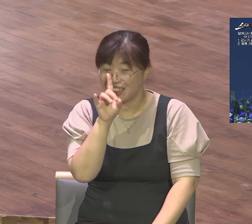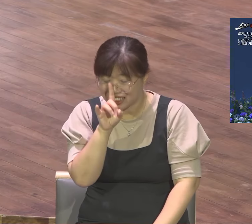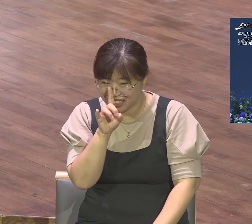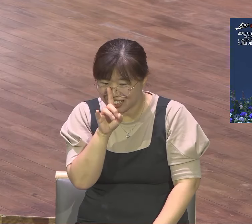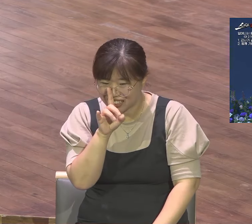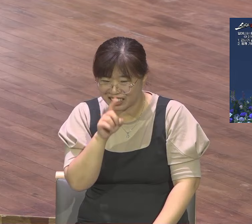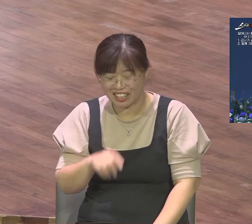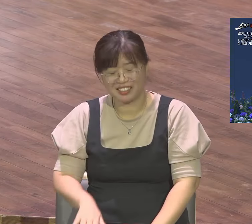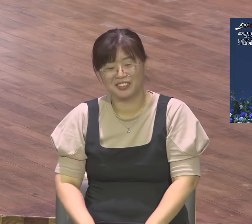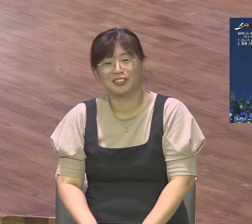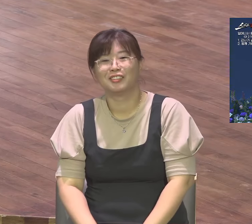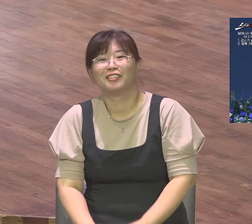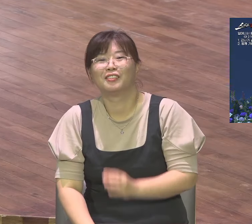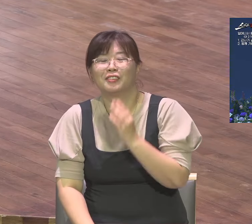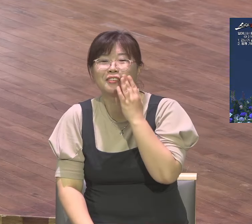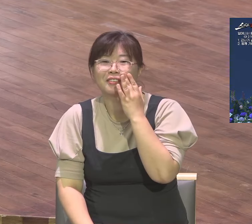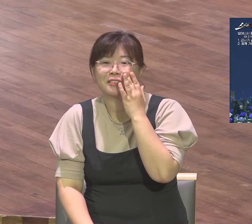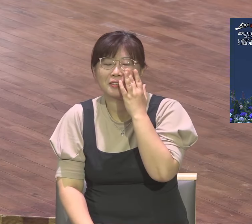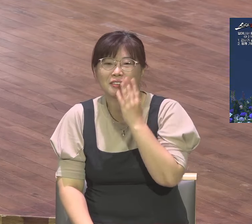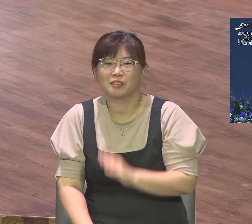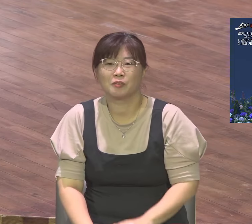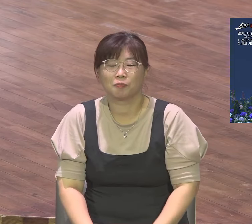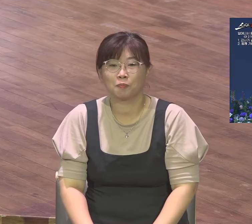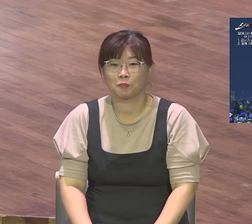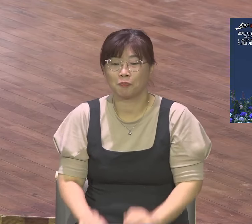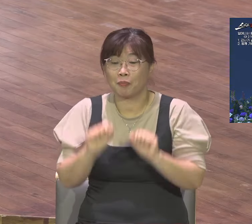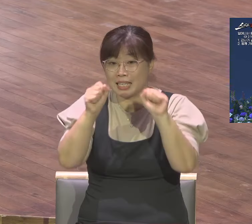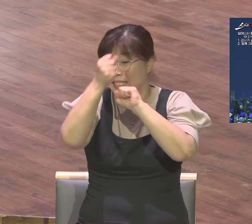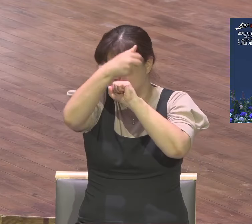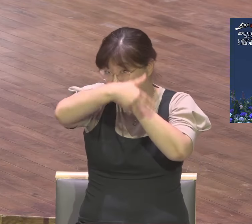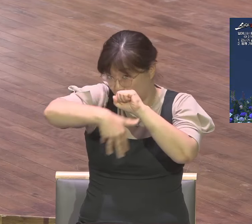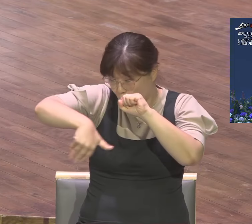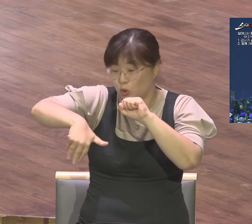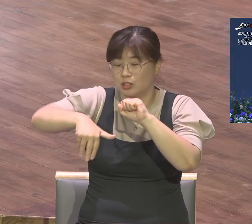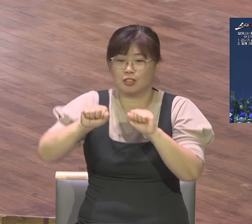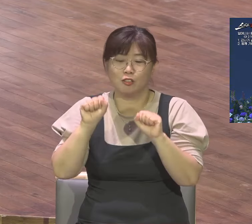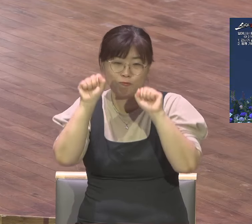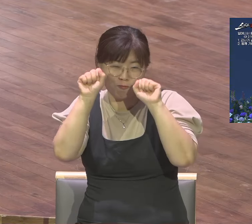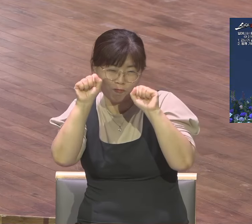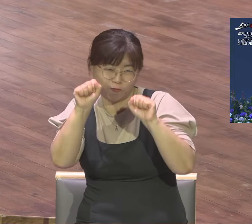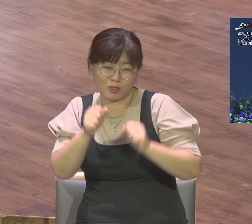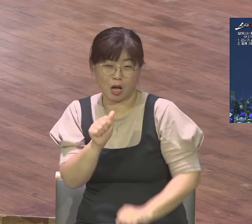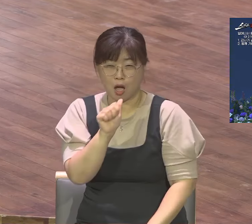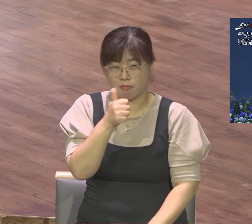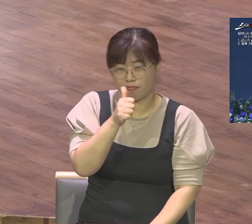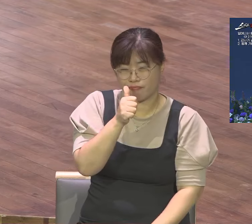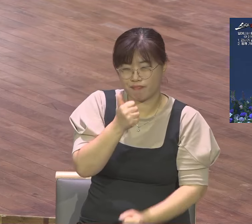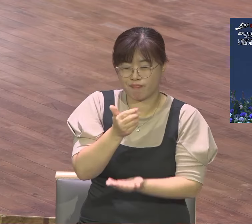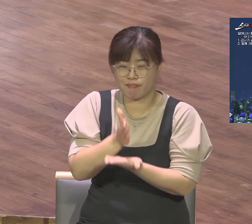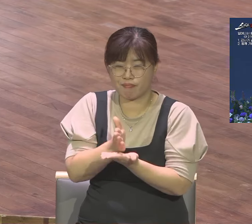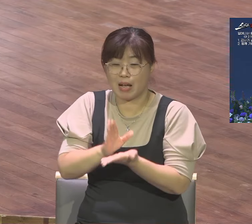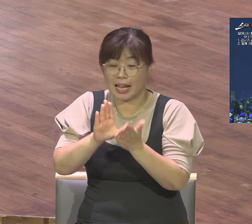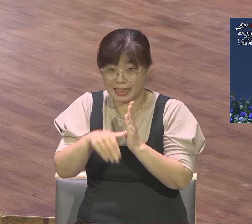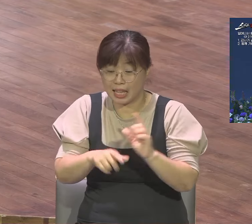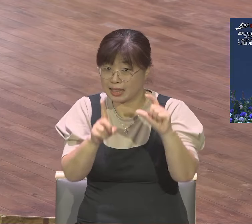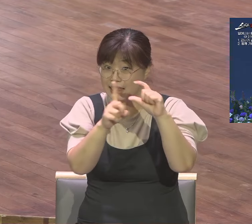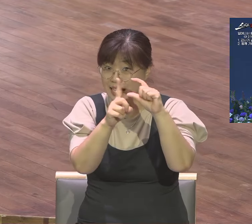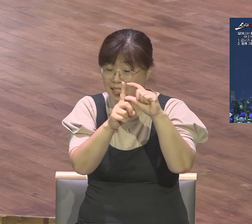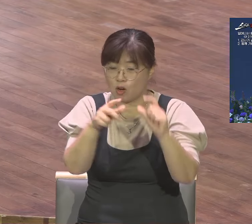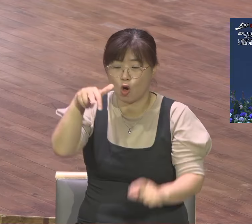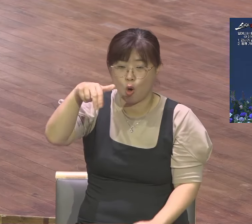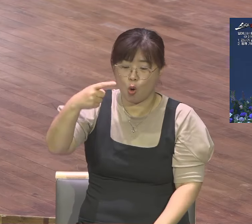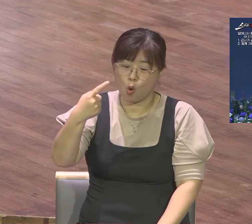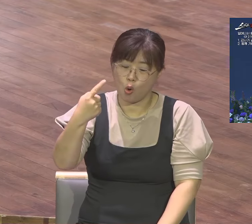보면요. 콤비 플레이라는 말이 있잖아요. 이 아무리 어떤 한 개인기가 뛰어나다